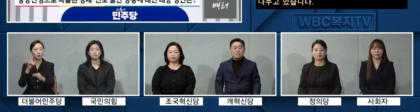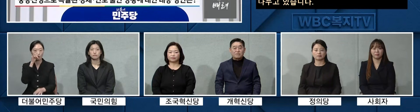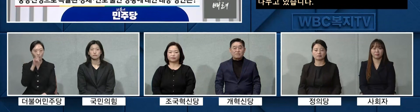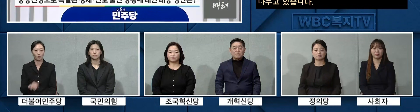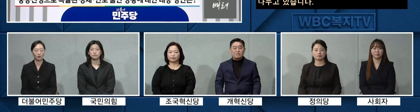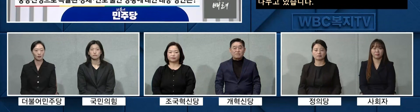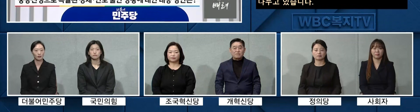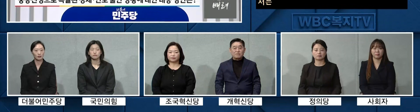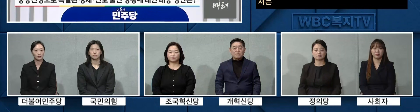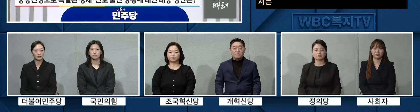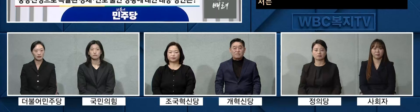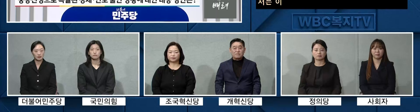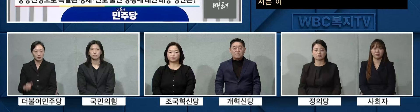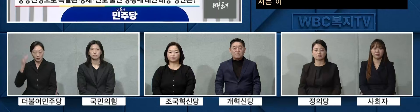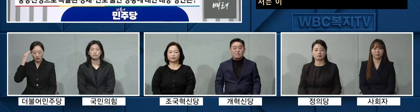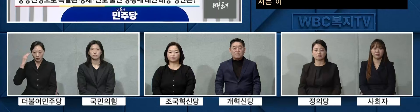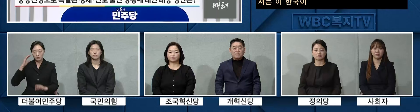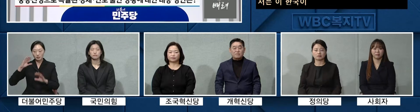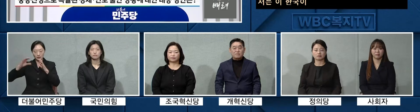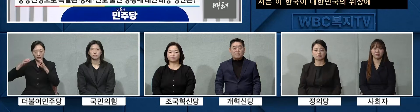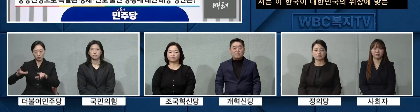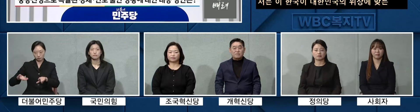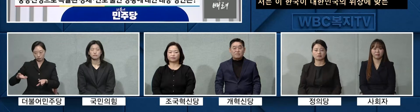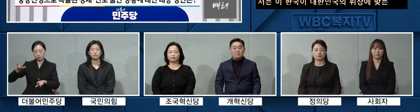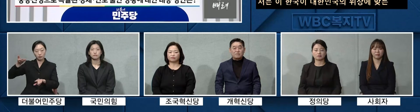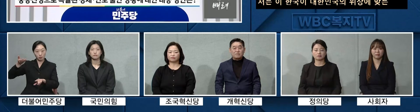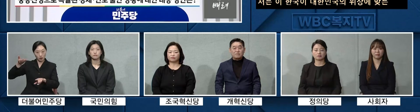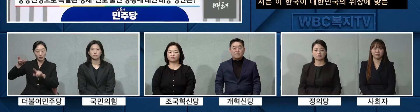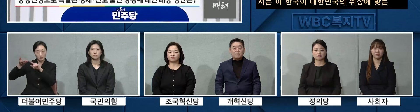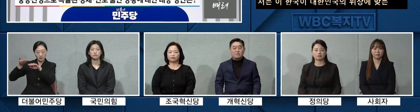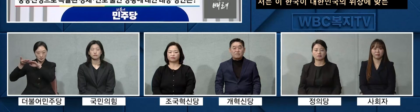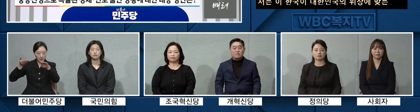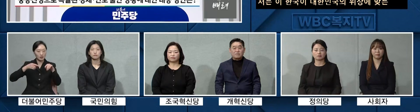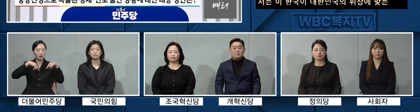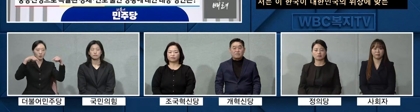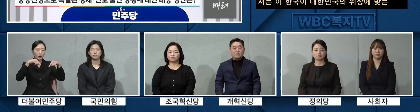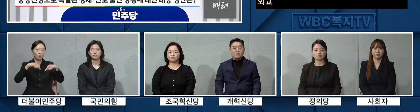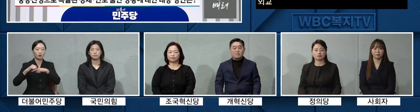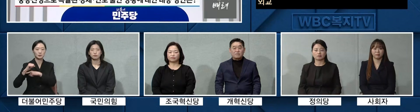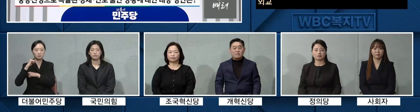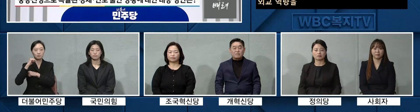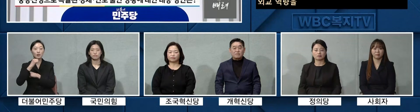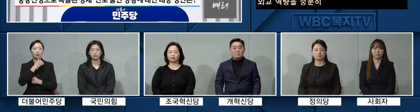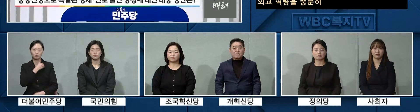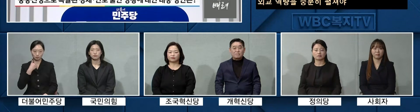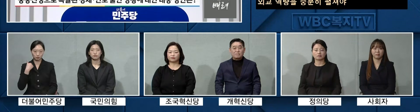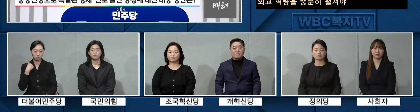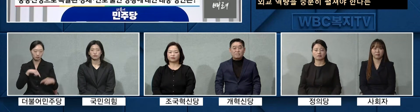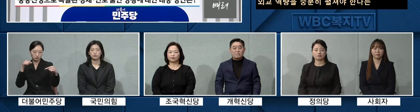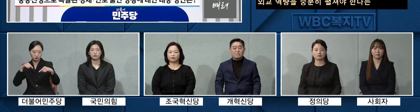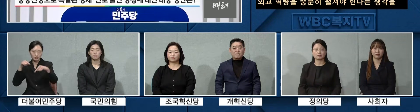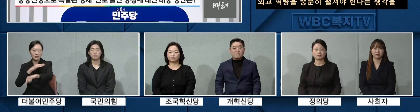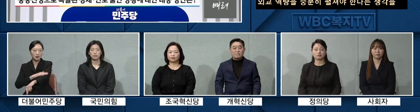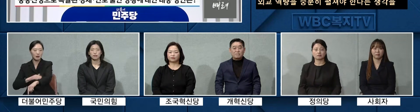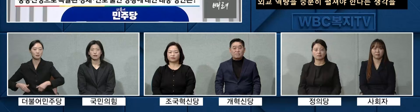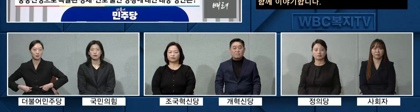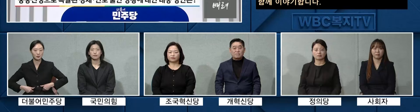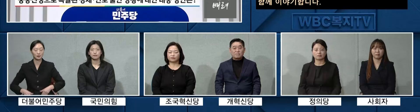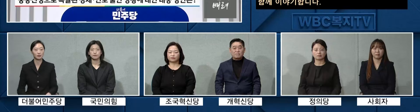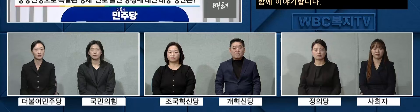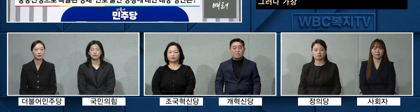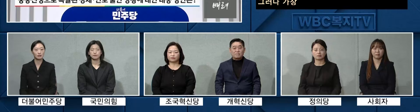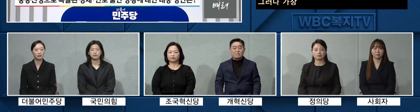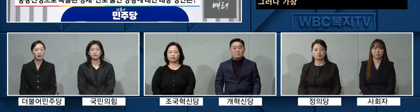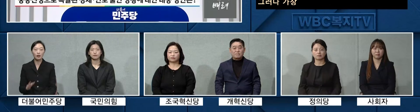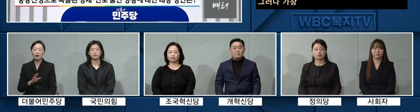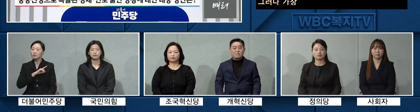한국이 대한민국의 위상에 맞는 외교 역량을 충분히 펼쳐야 된다는 생각을 함께 이야기합니다. 그러나 가장 중요한 것은